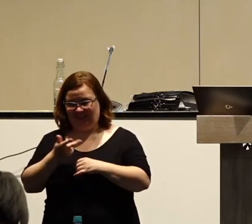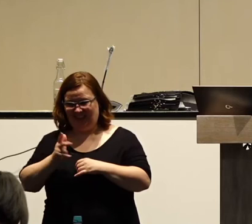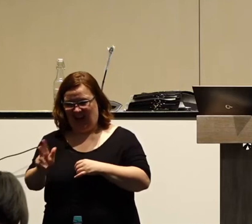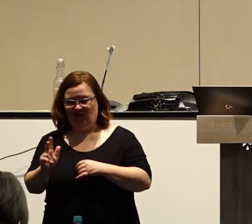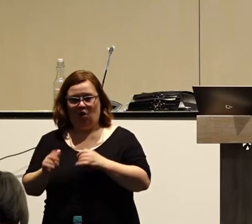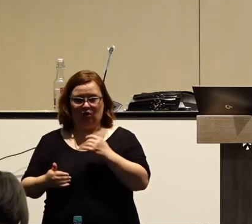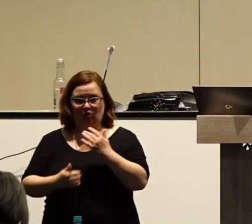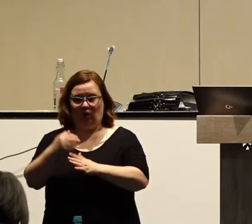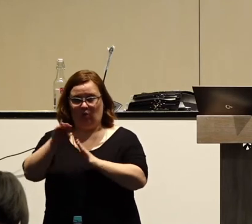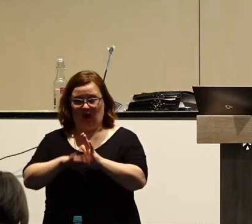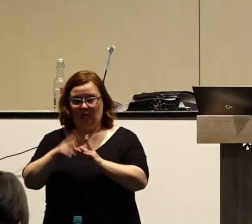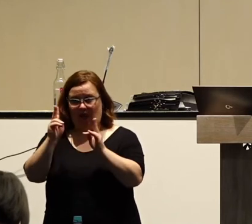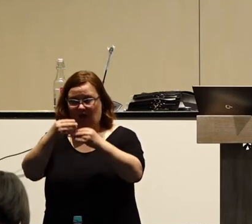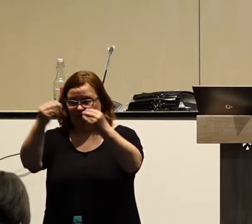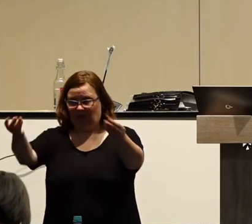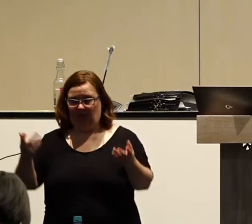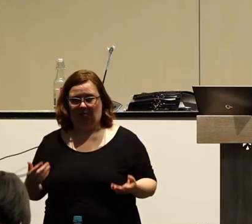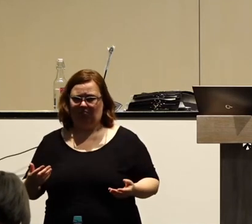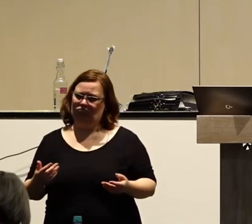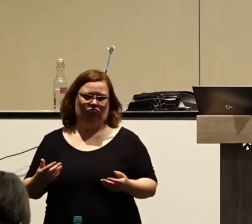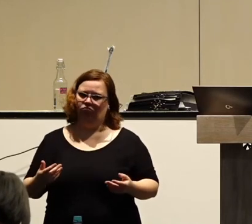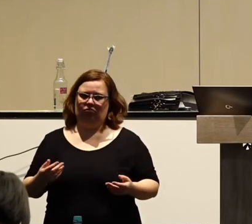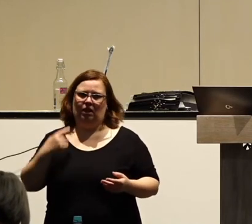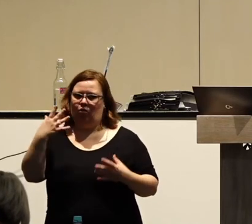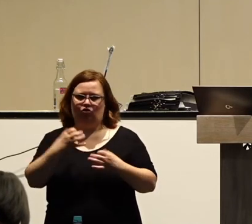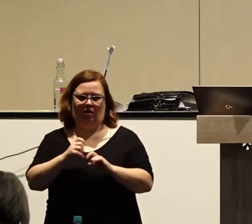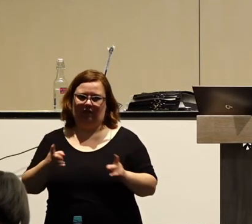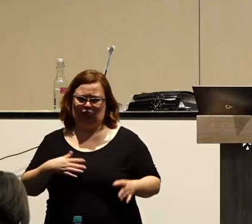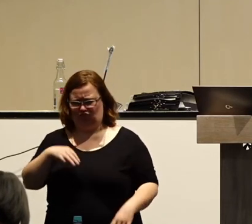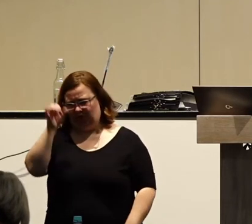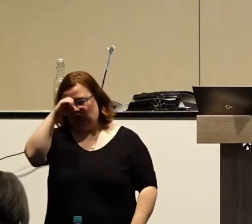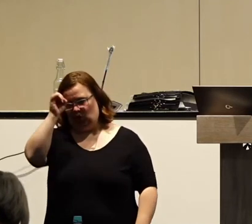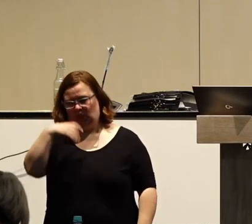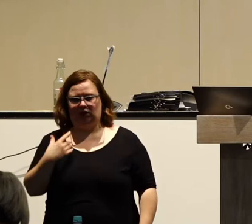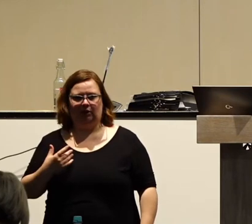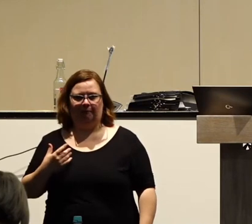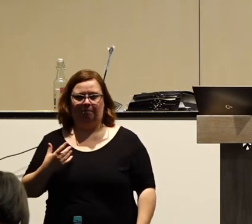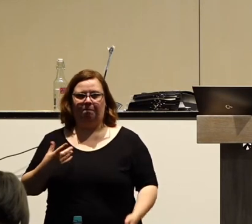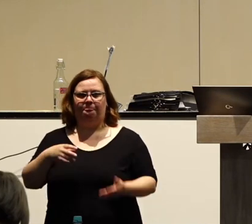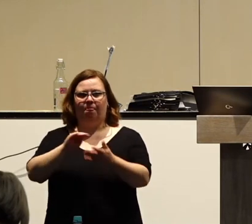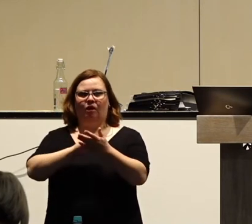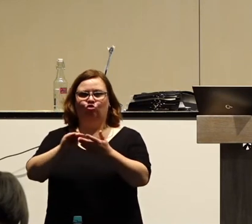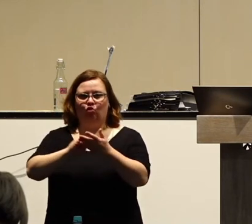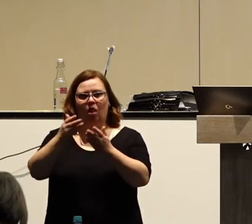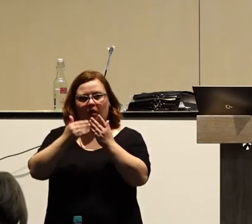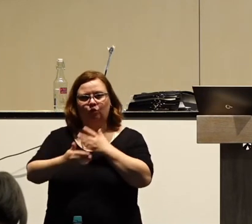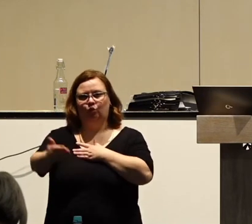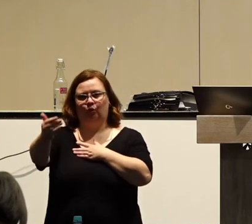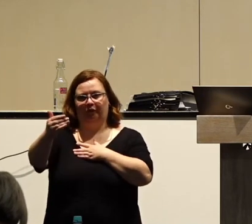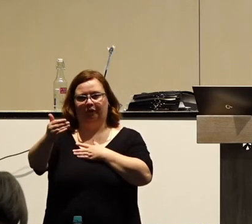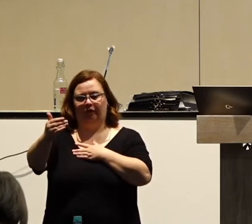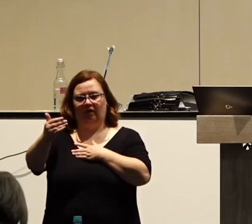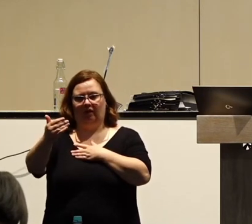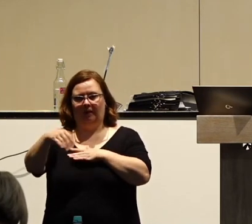3 Wochen irgendwie so ein Ding den Lehrern überknallen? Ich glaube, wir sind da ein bisschen verrückt. Die Schulen müssen künftig